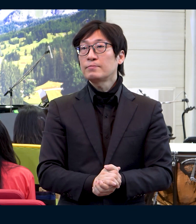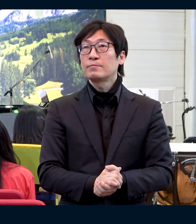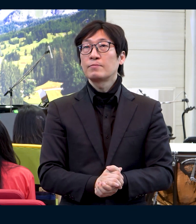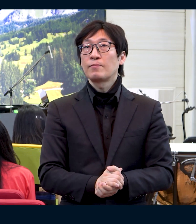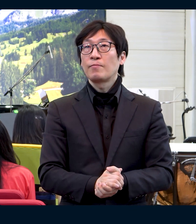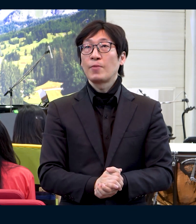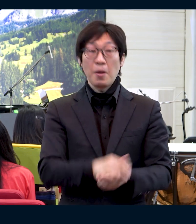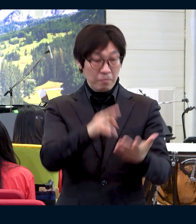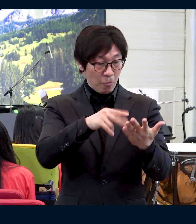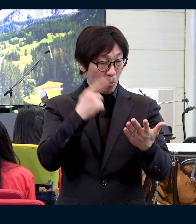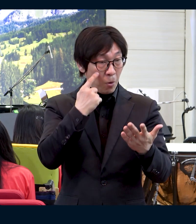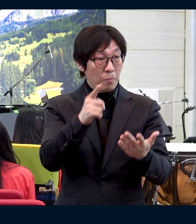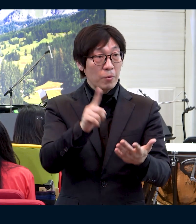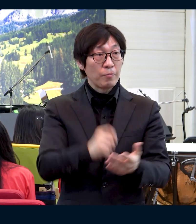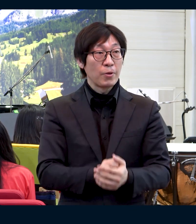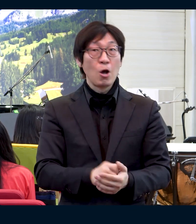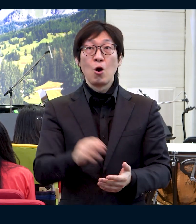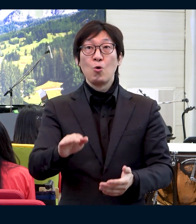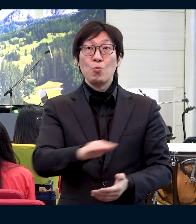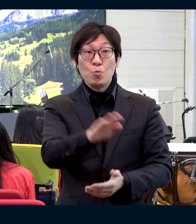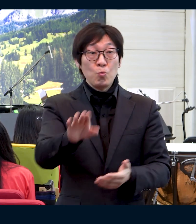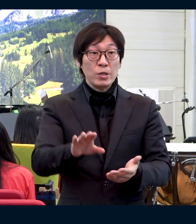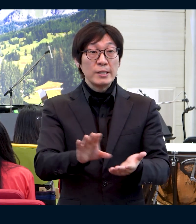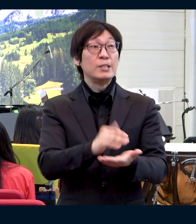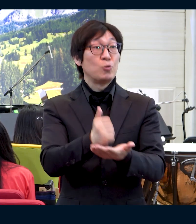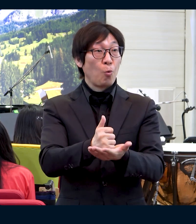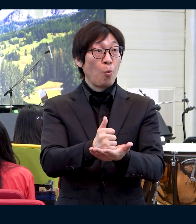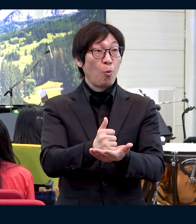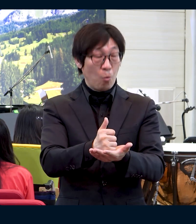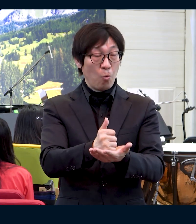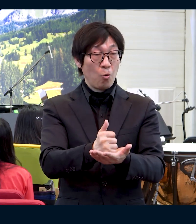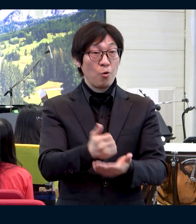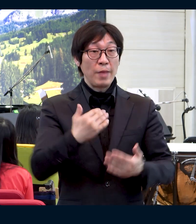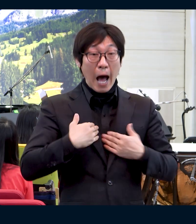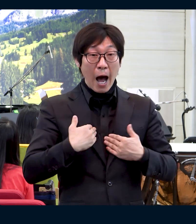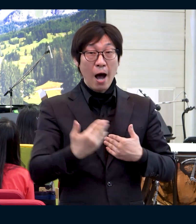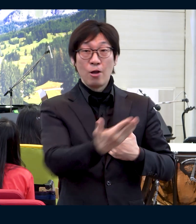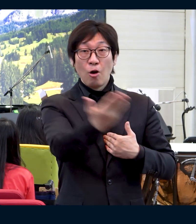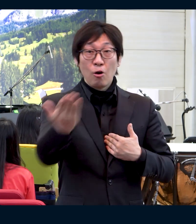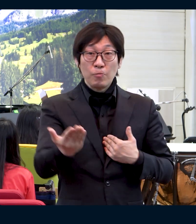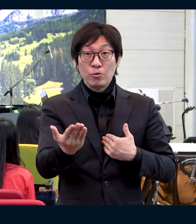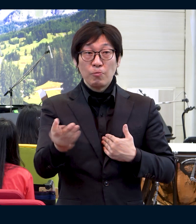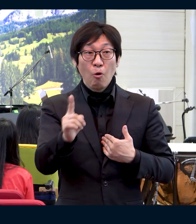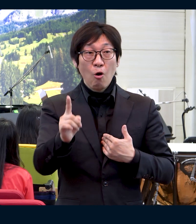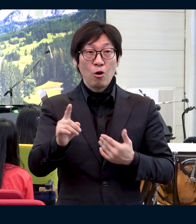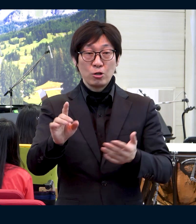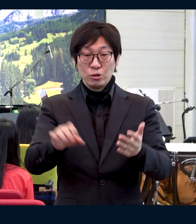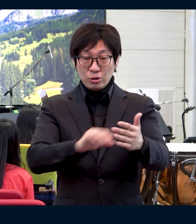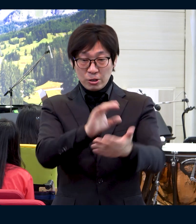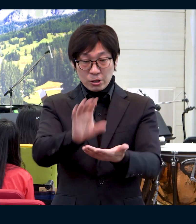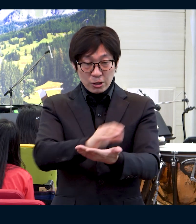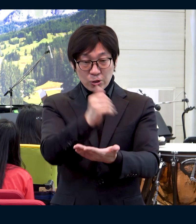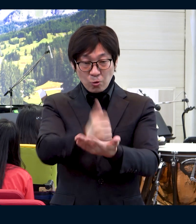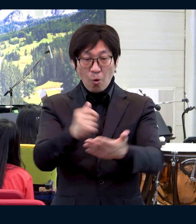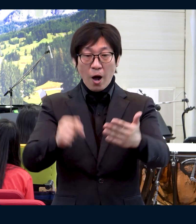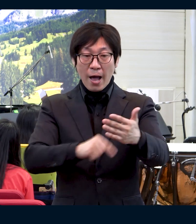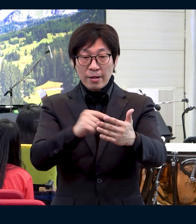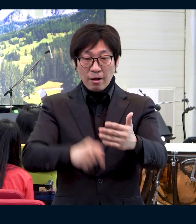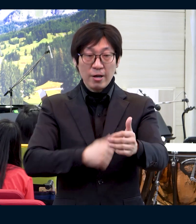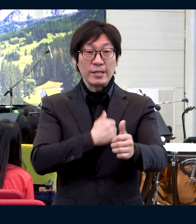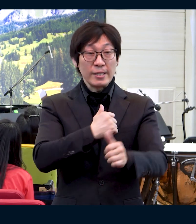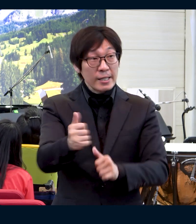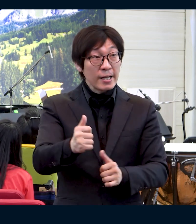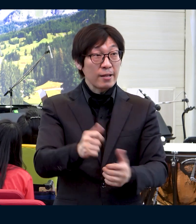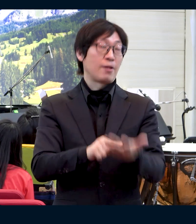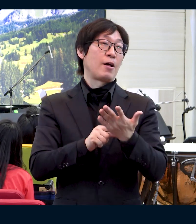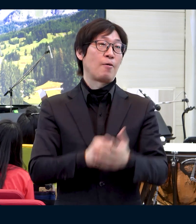여기 말씀해 보니까 우리 그리스도인들은, 저와 여러분들은요, 그리스도 안에서 이긴다라고 기록하고 있습니다.